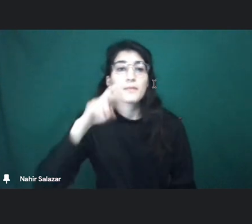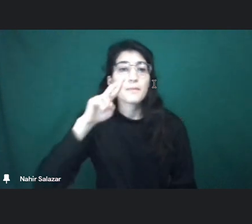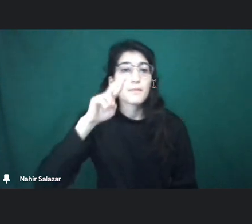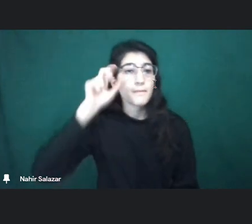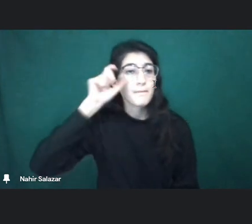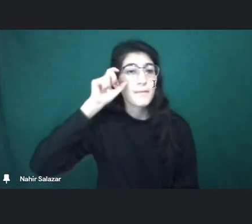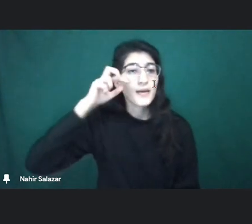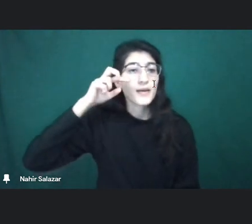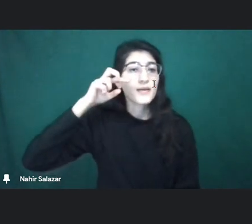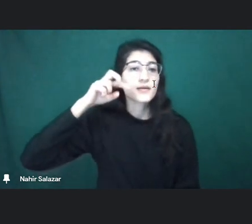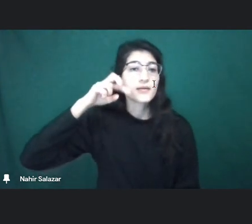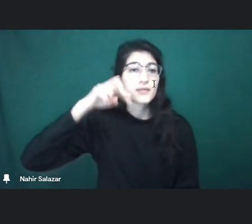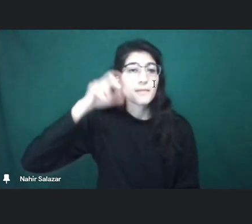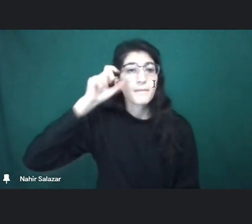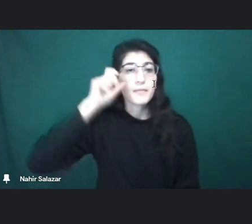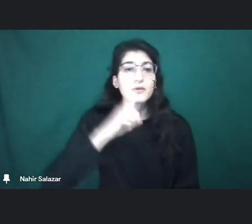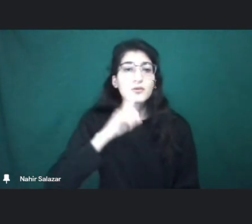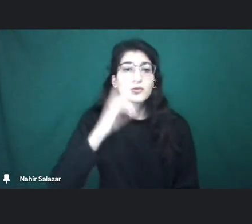Disadvantage.